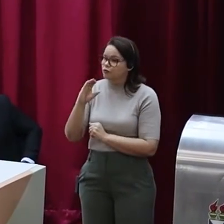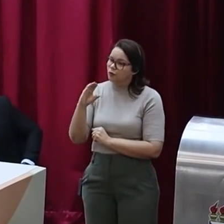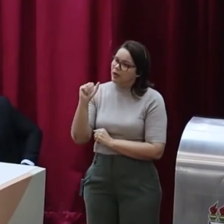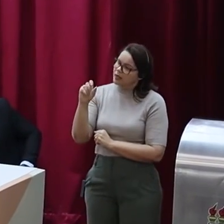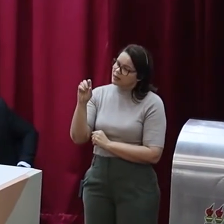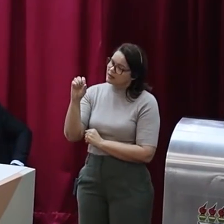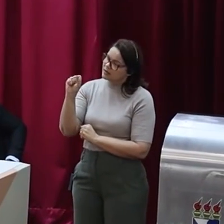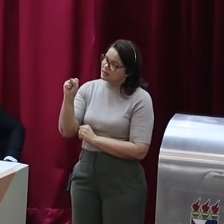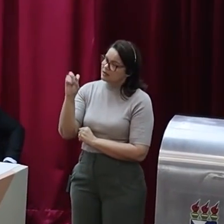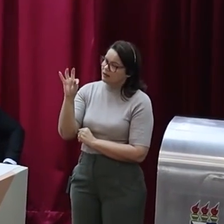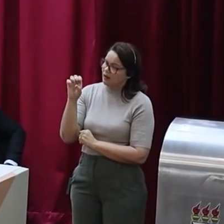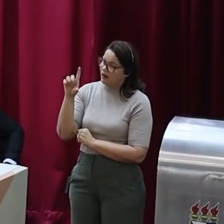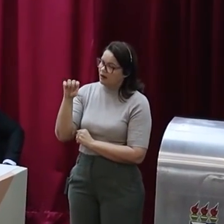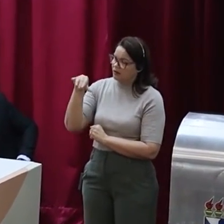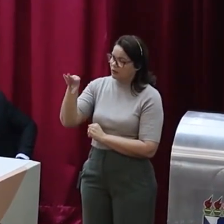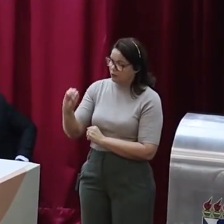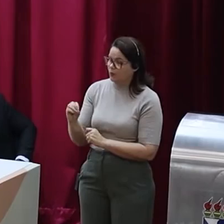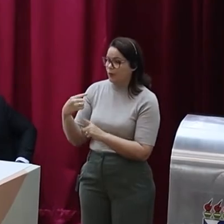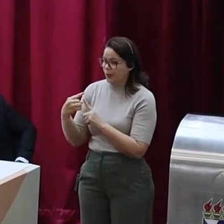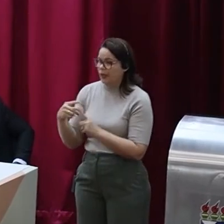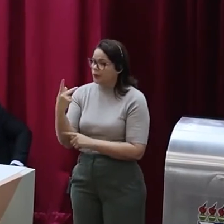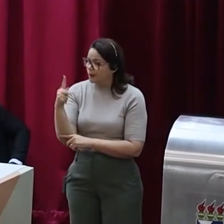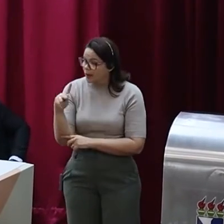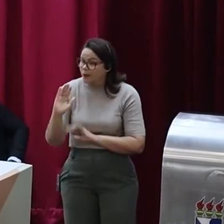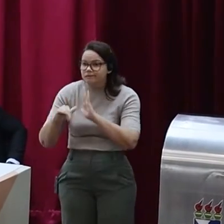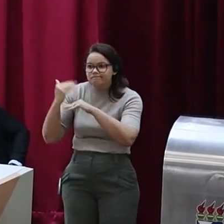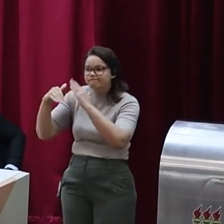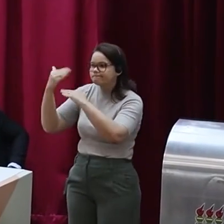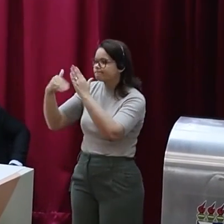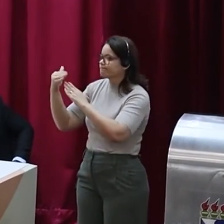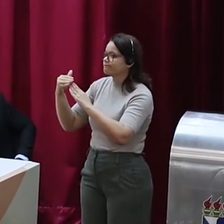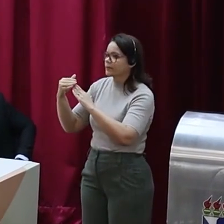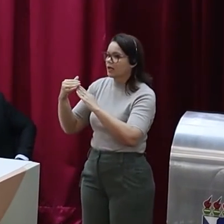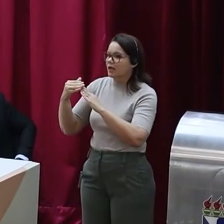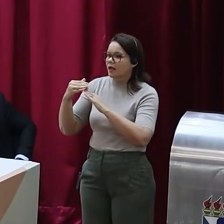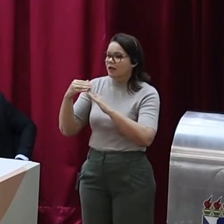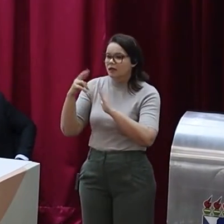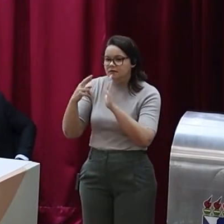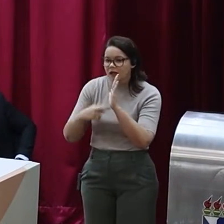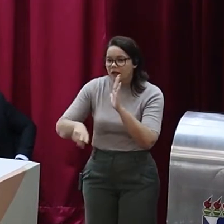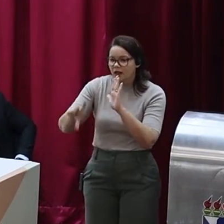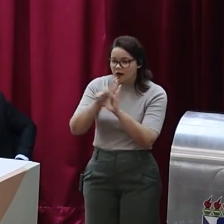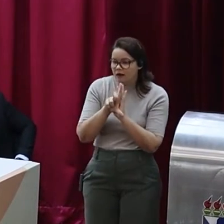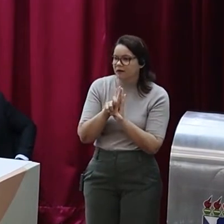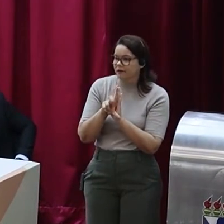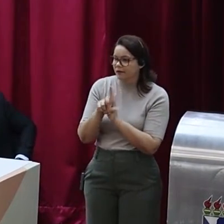es que en Paraguay avanzamos mucho en las normativas con respecto al guaraní. Son iguales castellano y